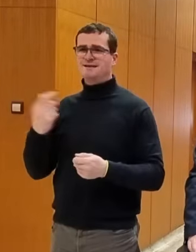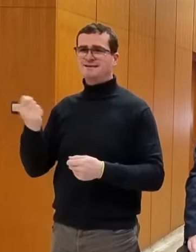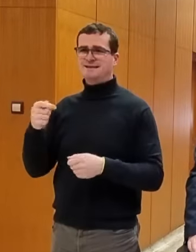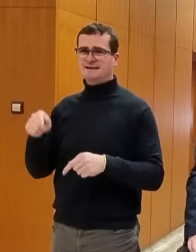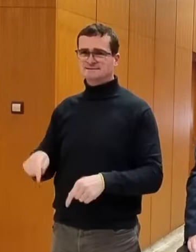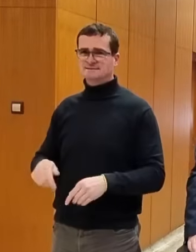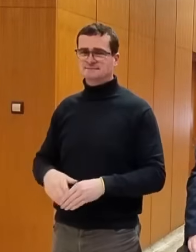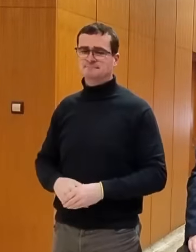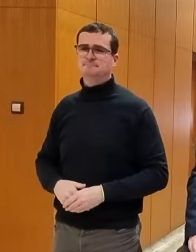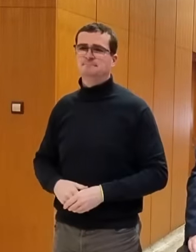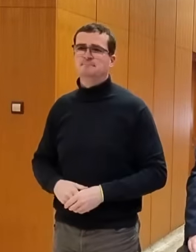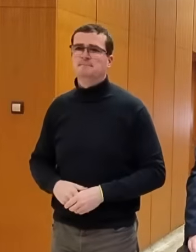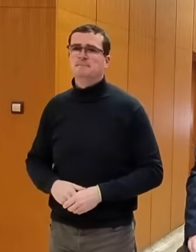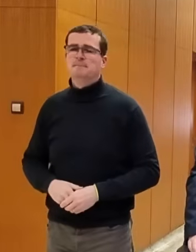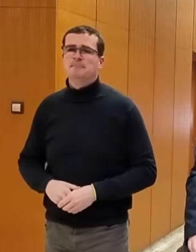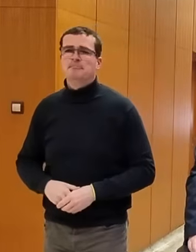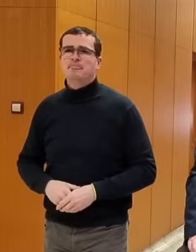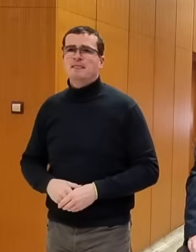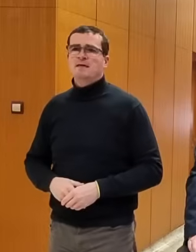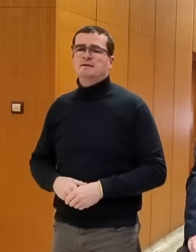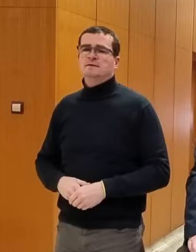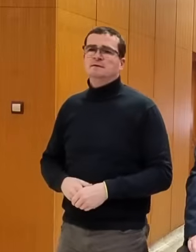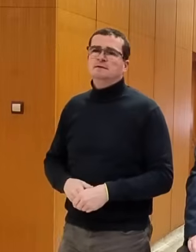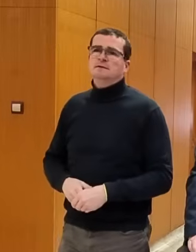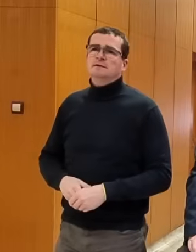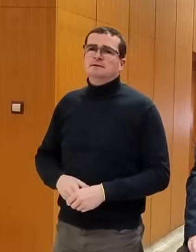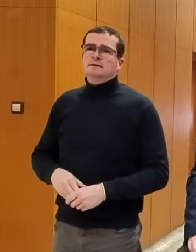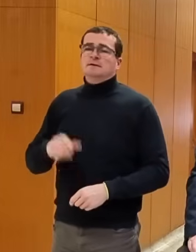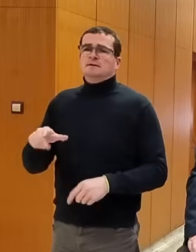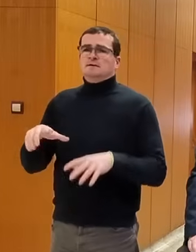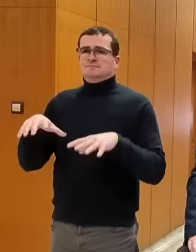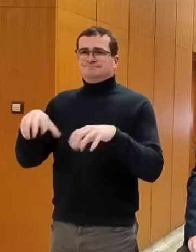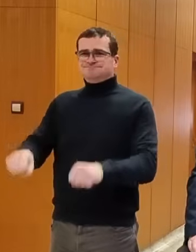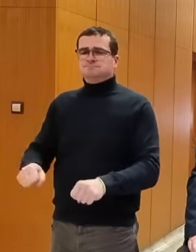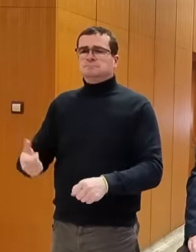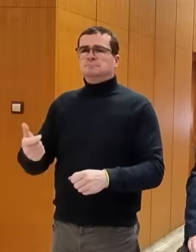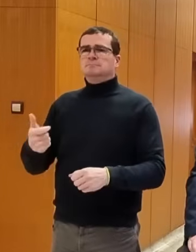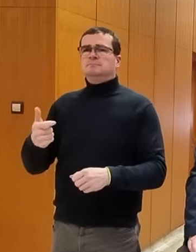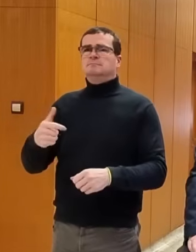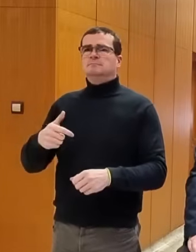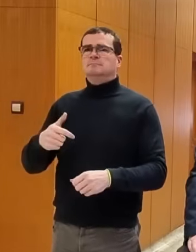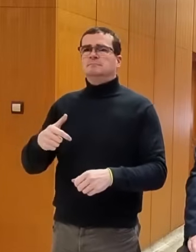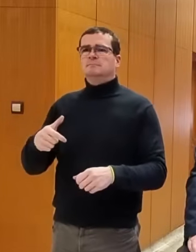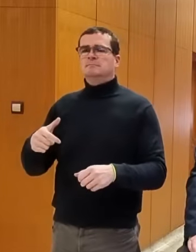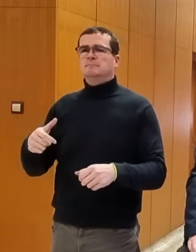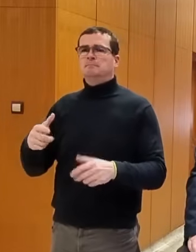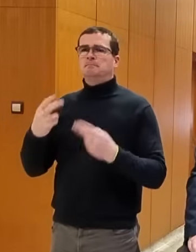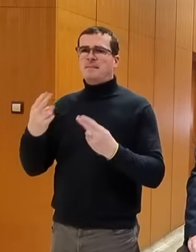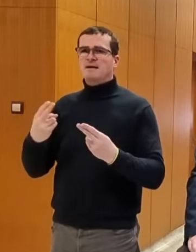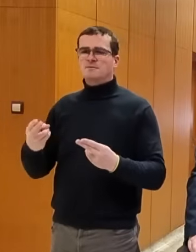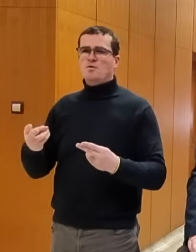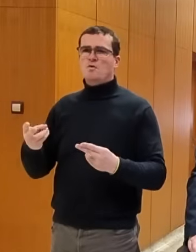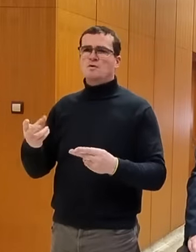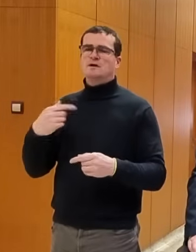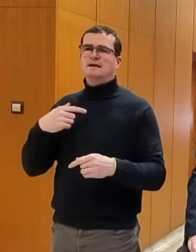treste. Lebo samotné zhábanie alebo konfiškácia je zase iný pojem a